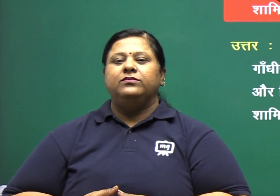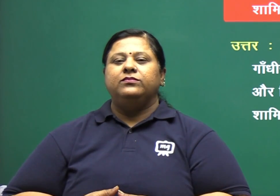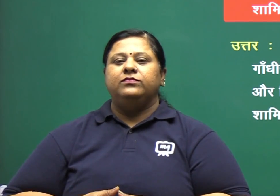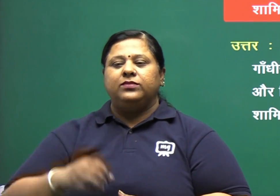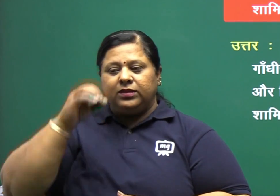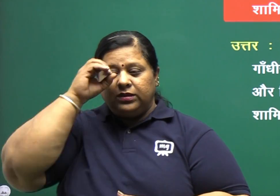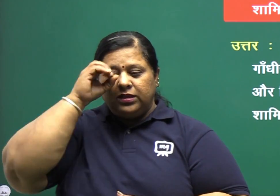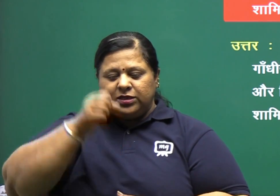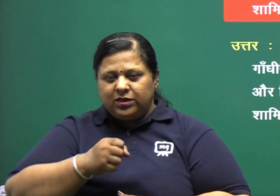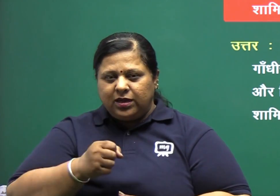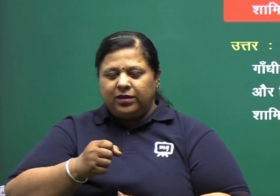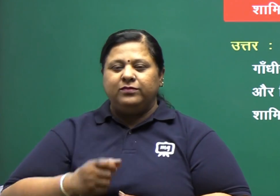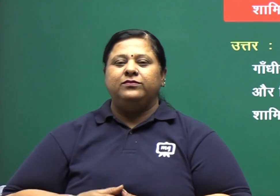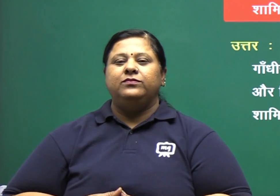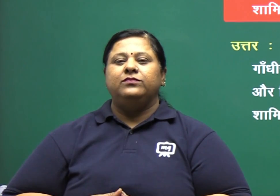गांधी जी ने